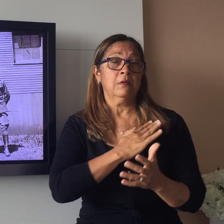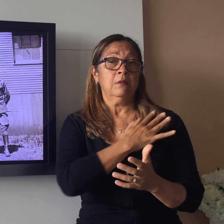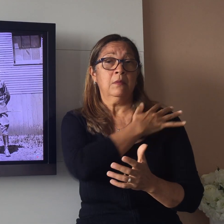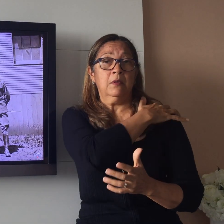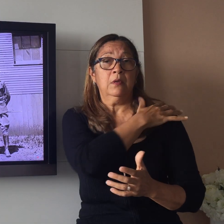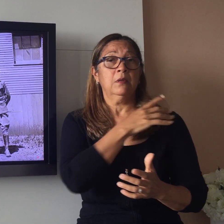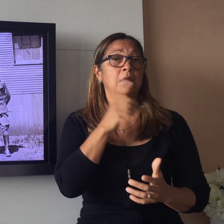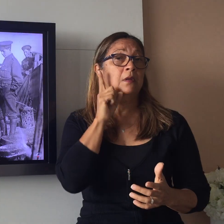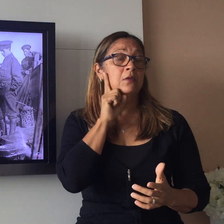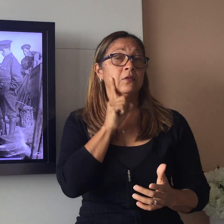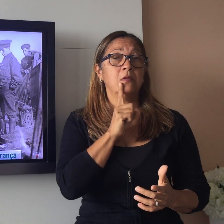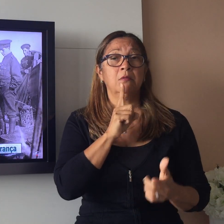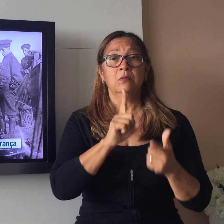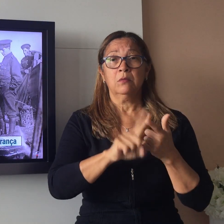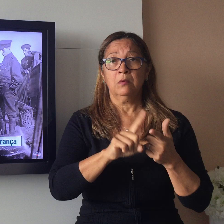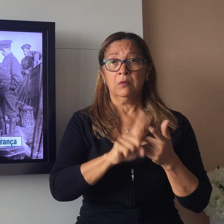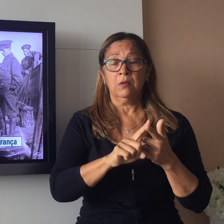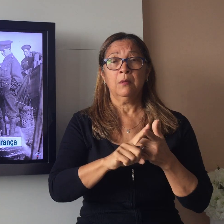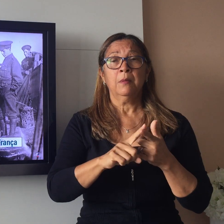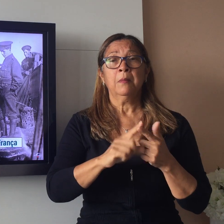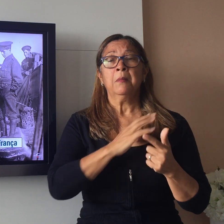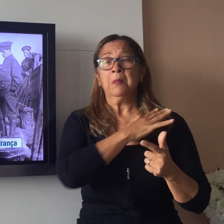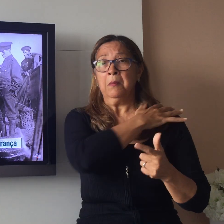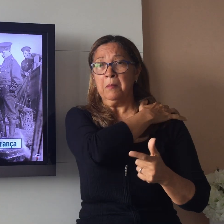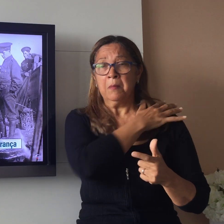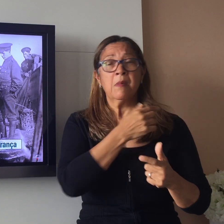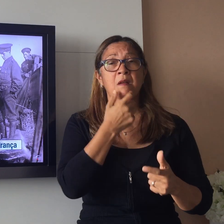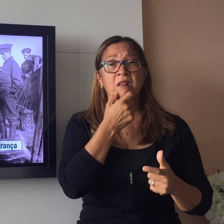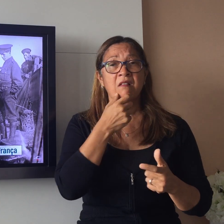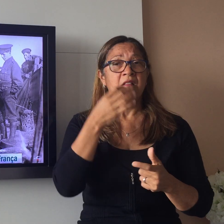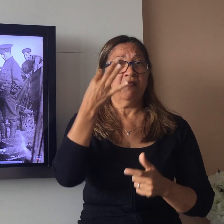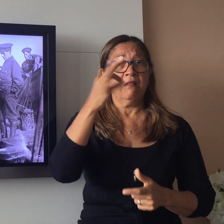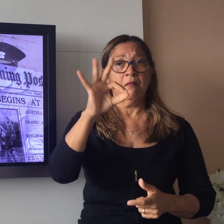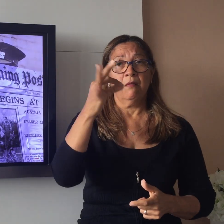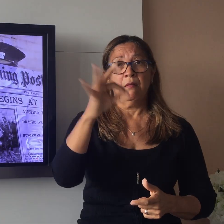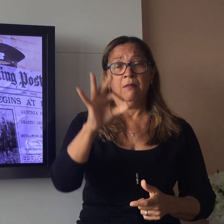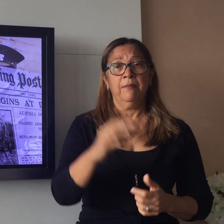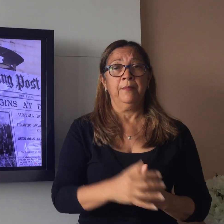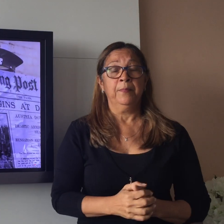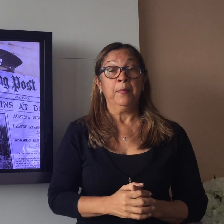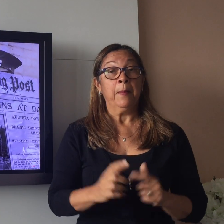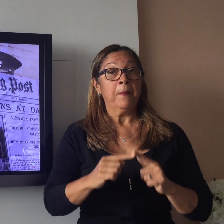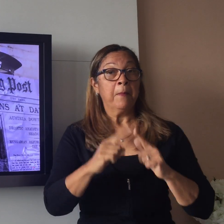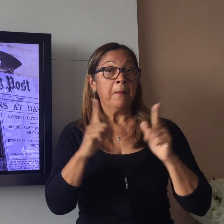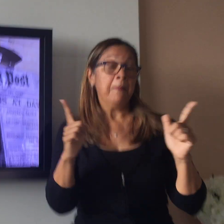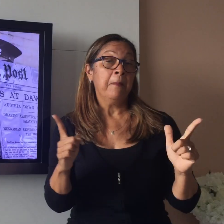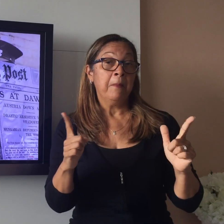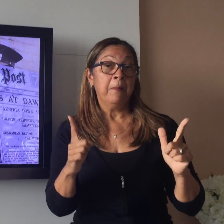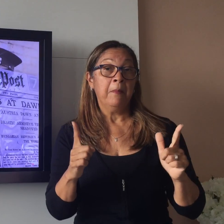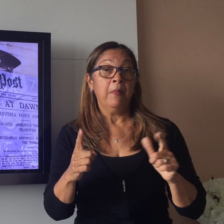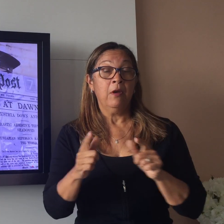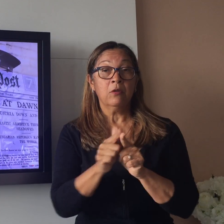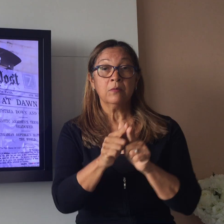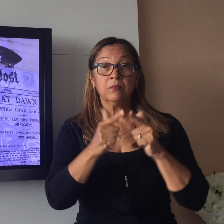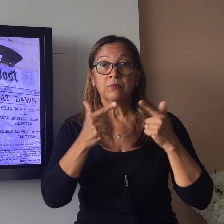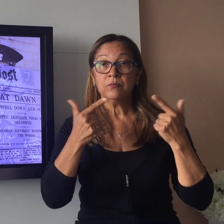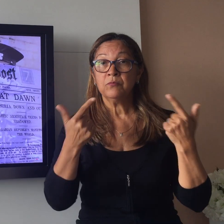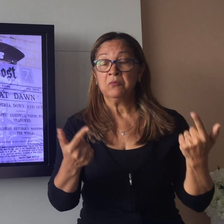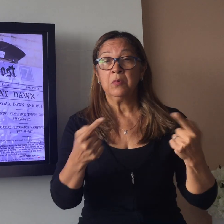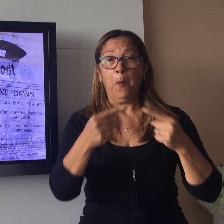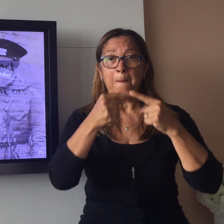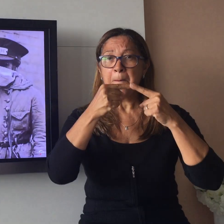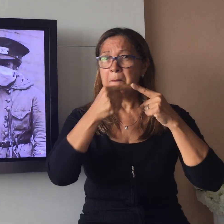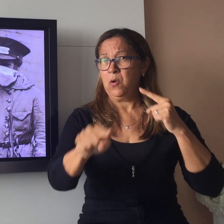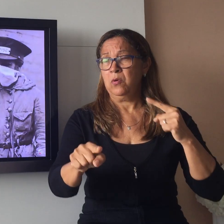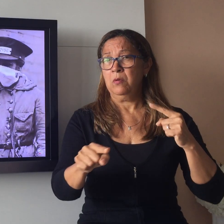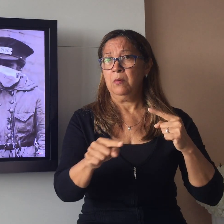nos Estados Unidos e numa base inglesa na França. Mas como a imprensa dos países em guerra estava sob